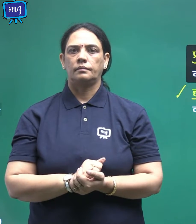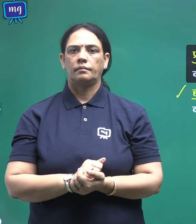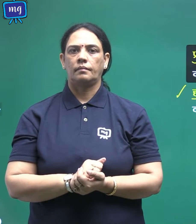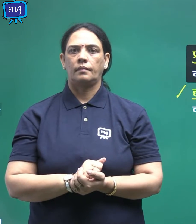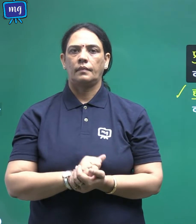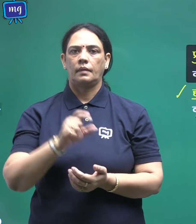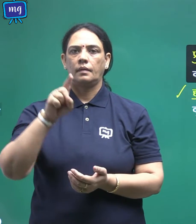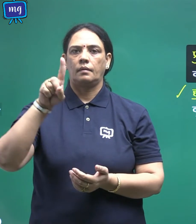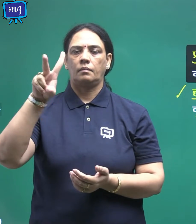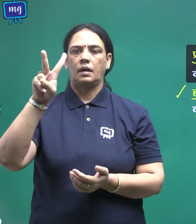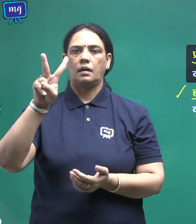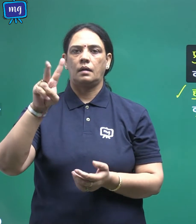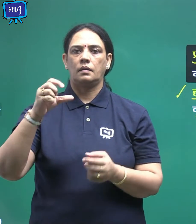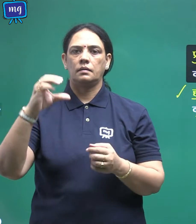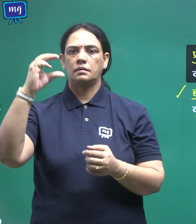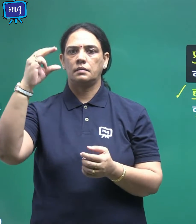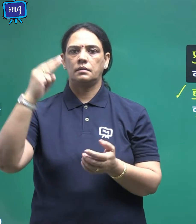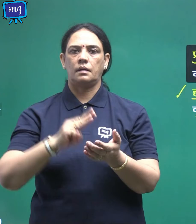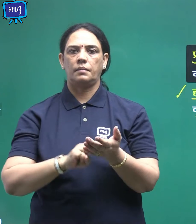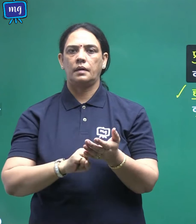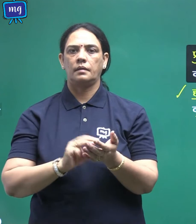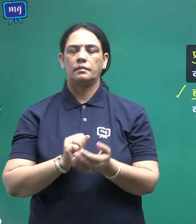12 सेमी,